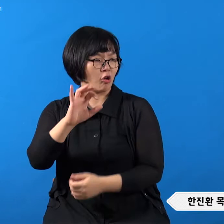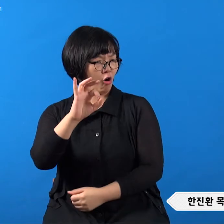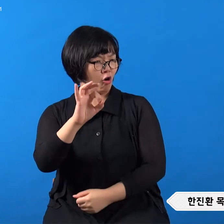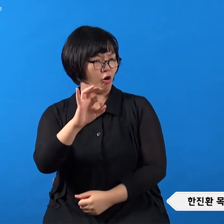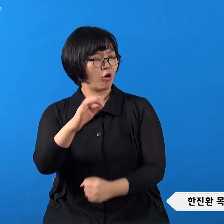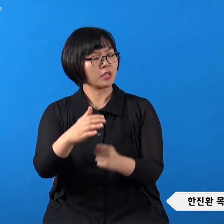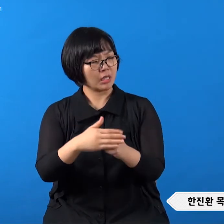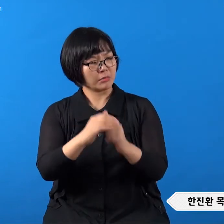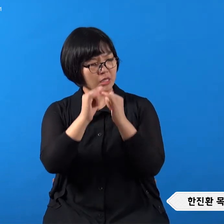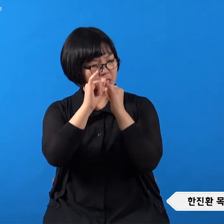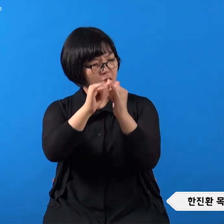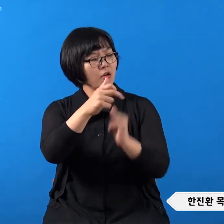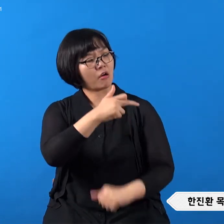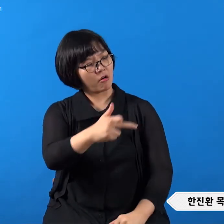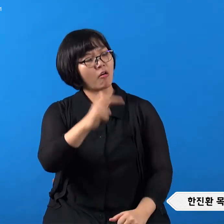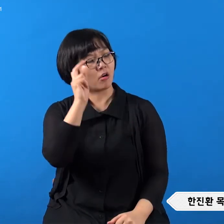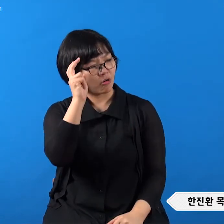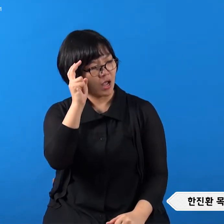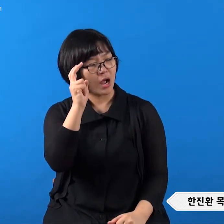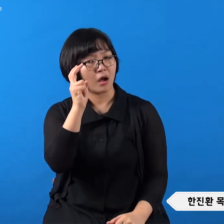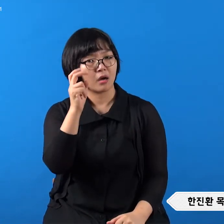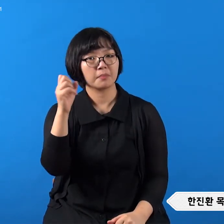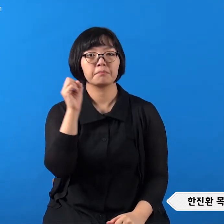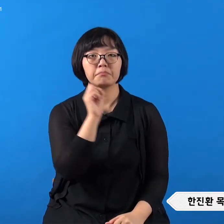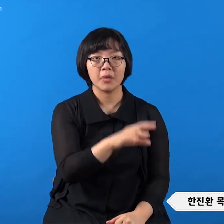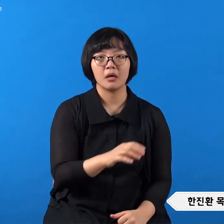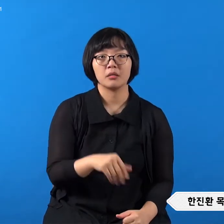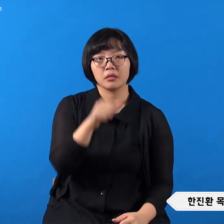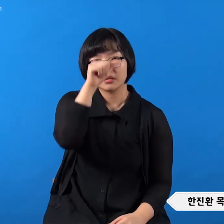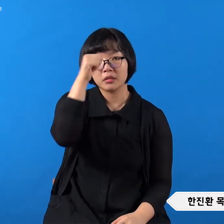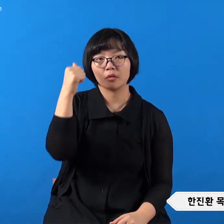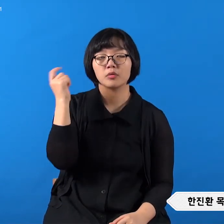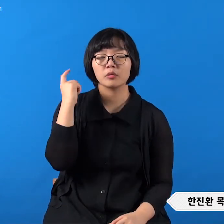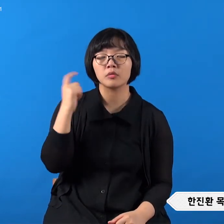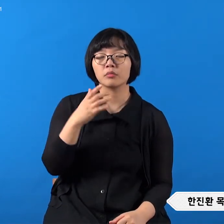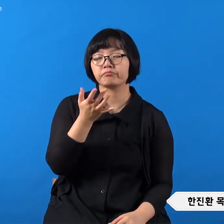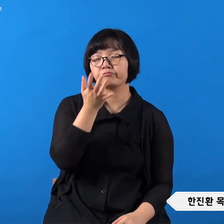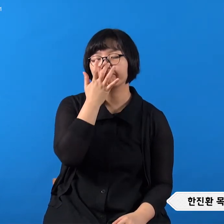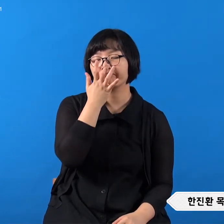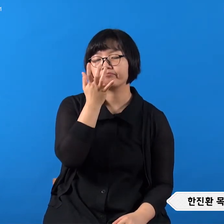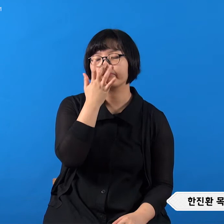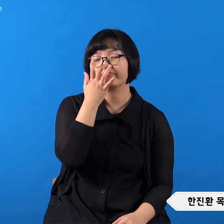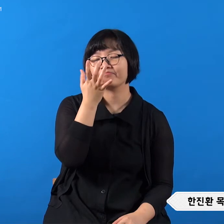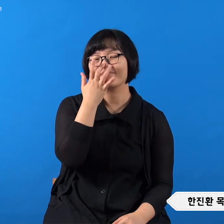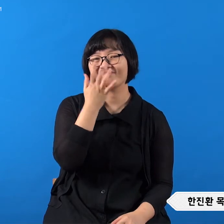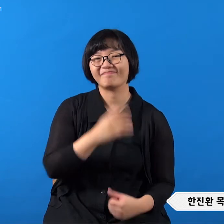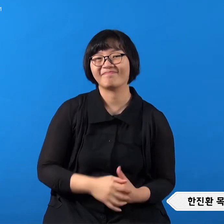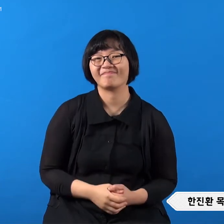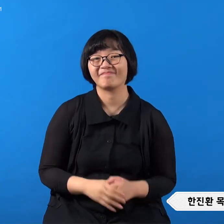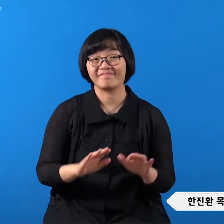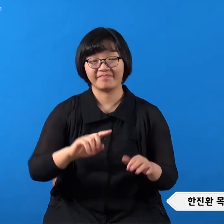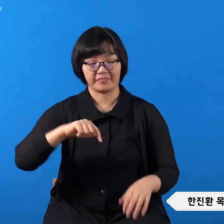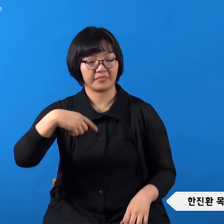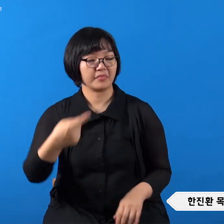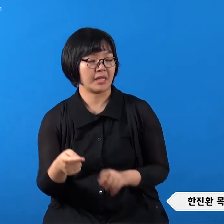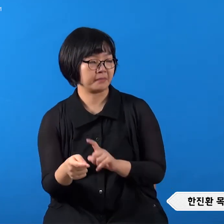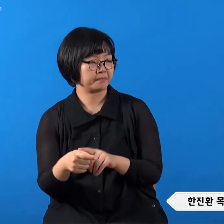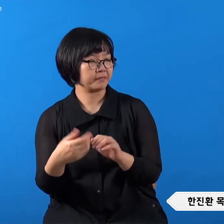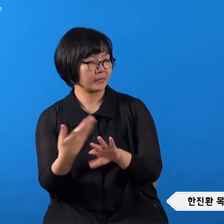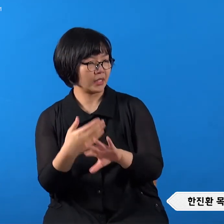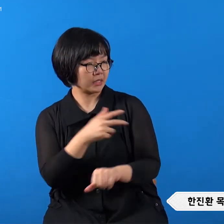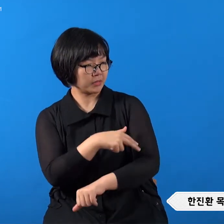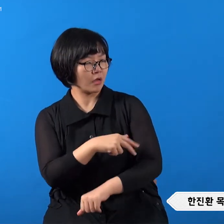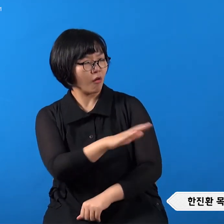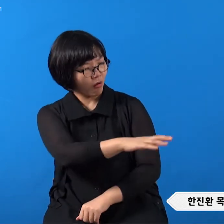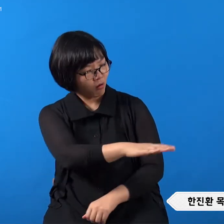겁니다. 그래도 장로님은 그냥 덤덤하게 계십니다. 다른 집사님이 장로님은 우리